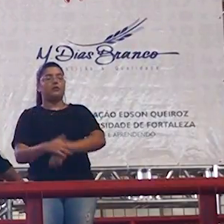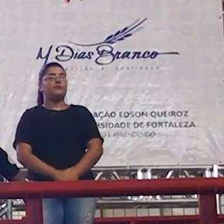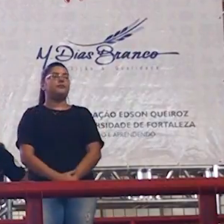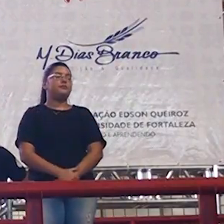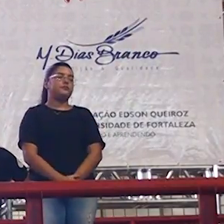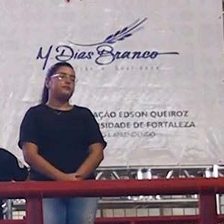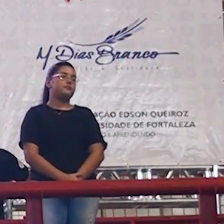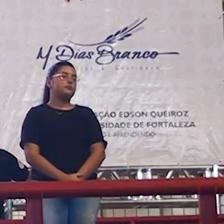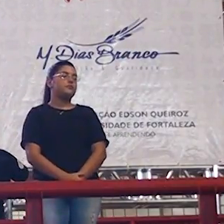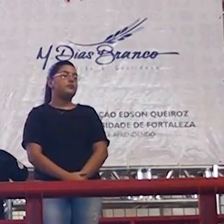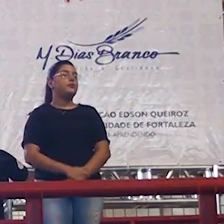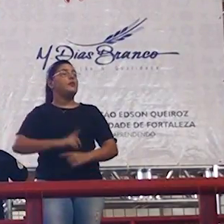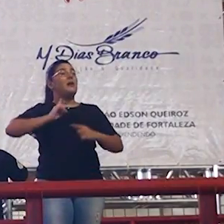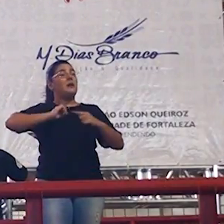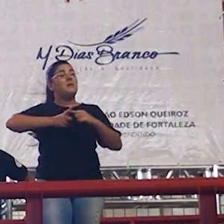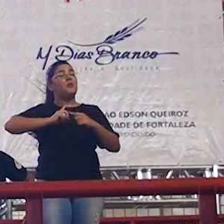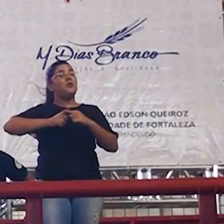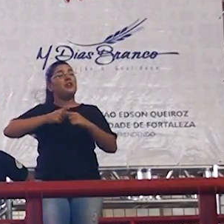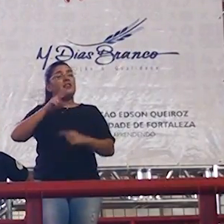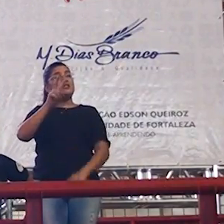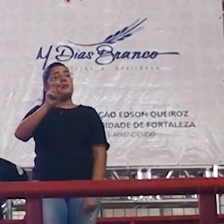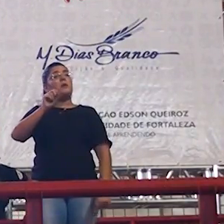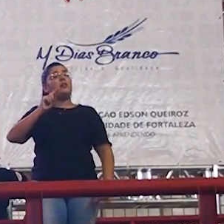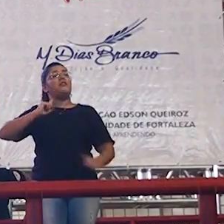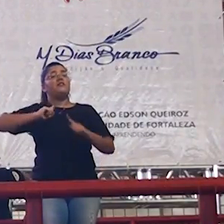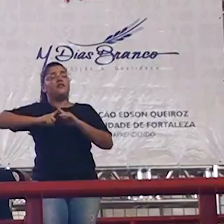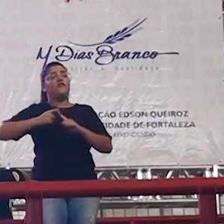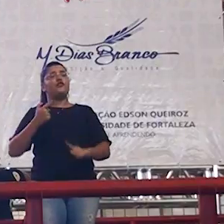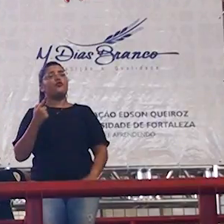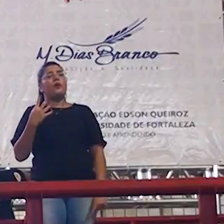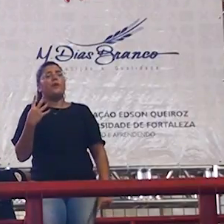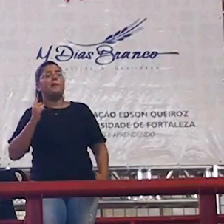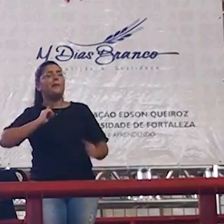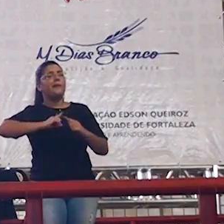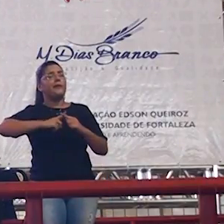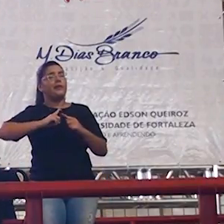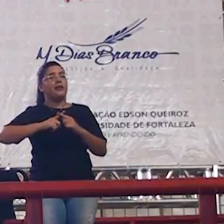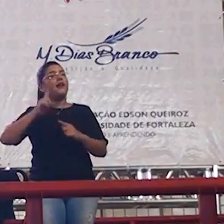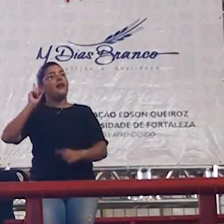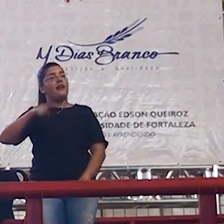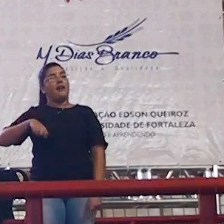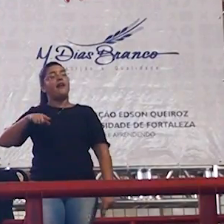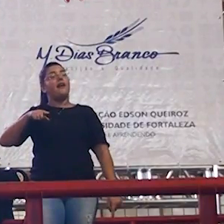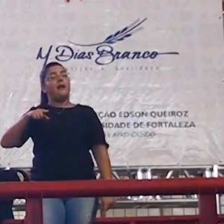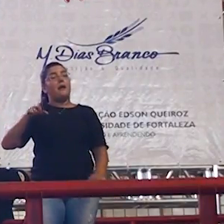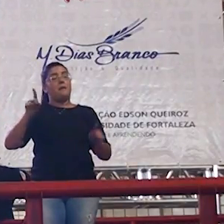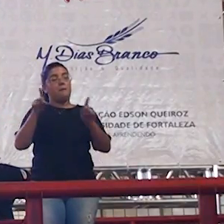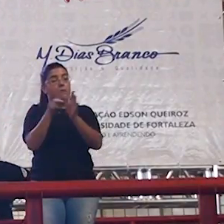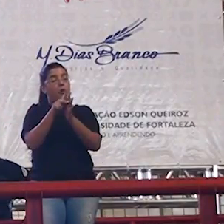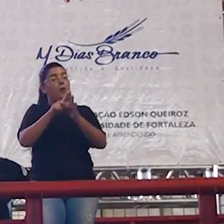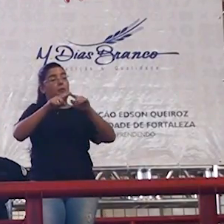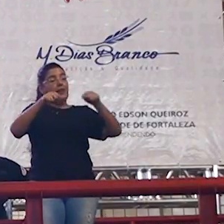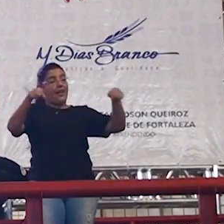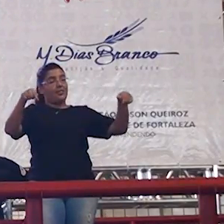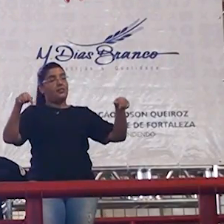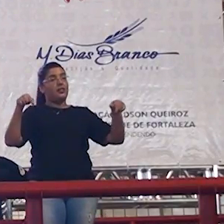24. Por que 50 vezes 24? Porque é a área do retângulo.